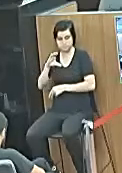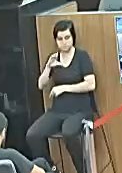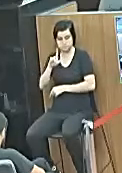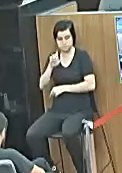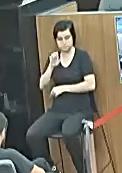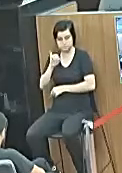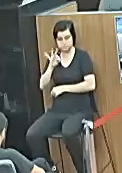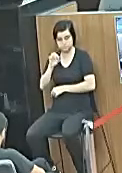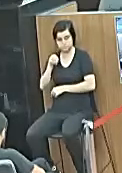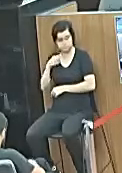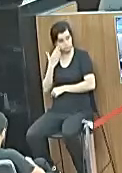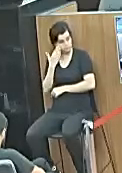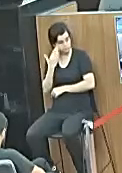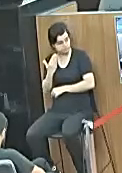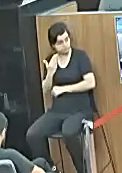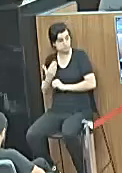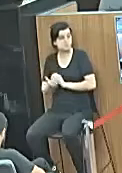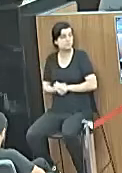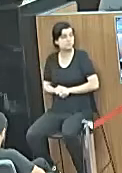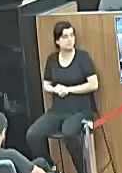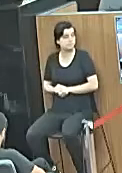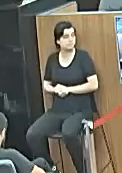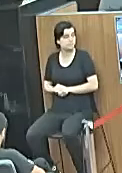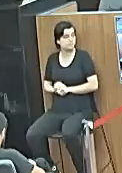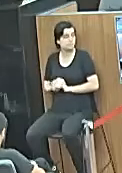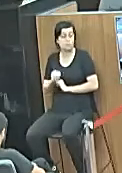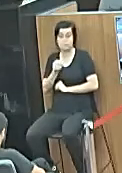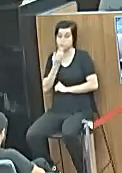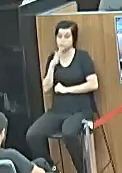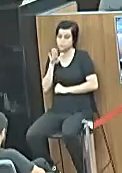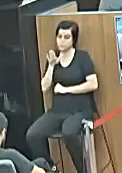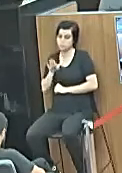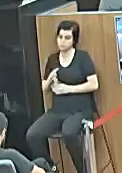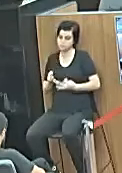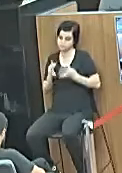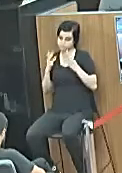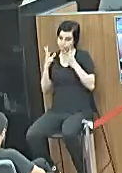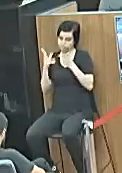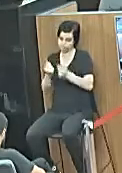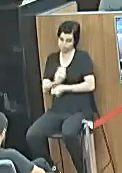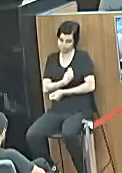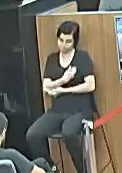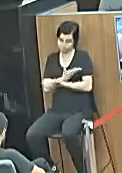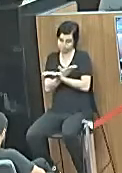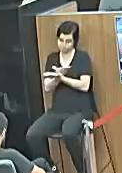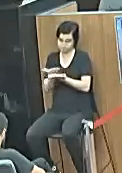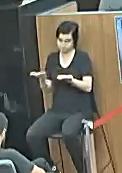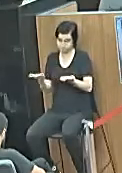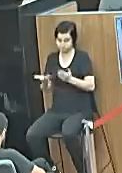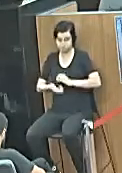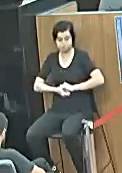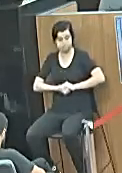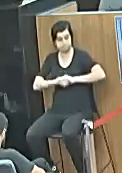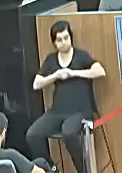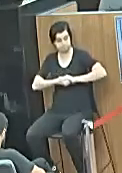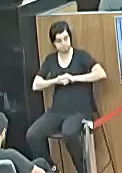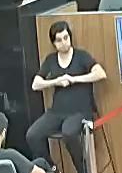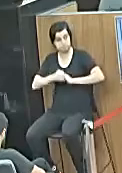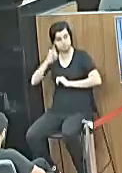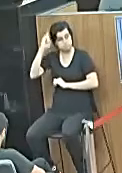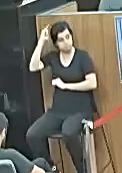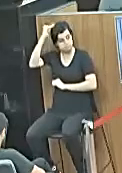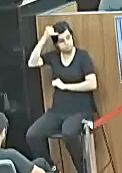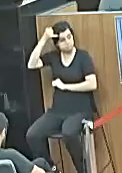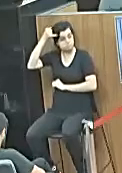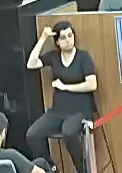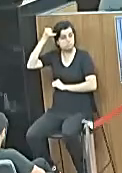obrigado sou boa tarde a todos ea todos gostaria de cumprimentar o doutor gilvan freire o presidente